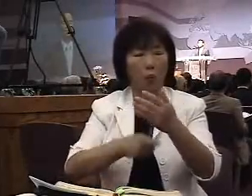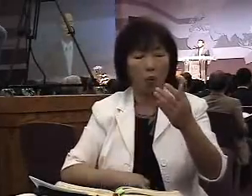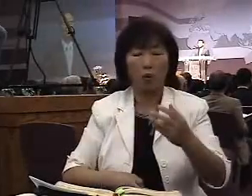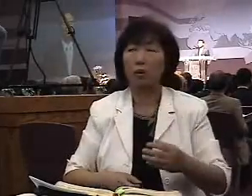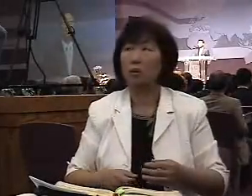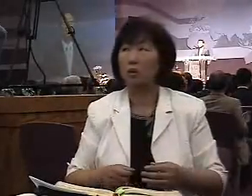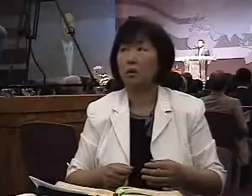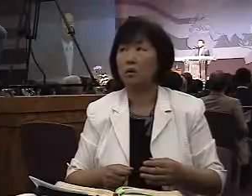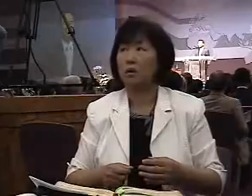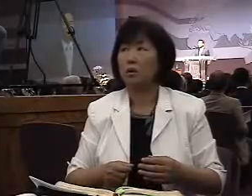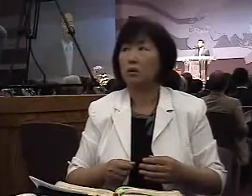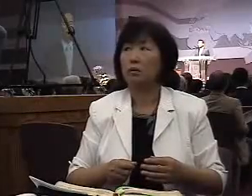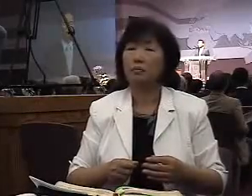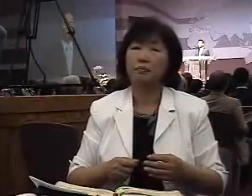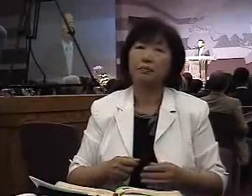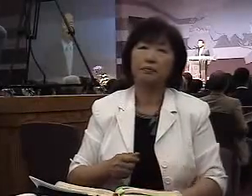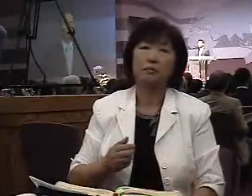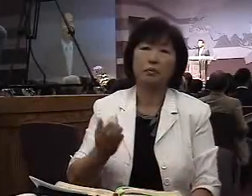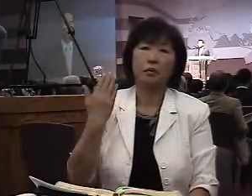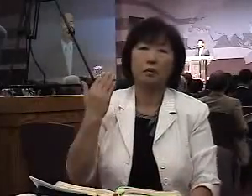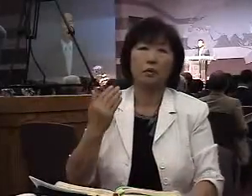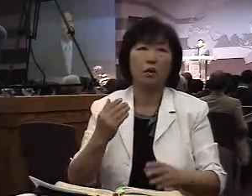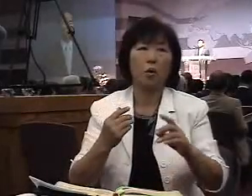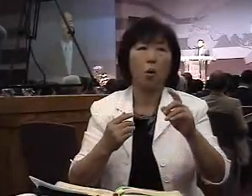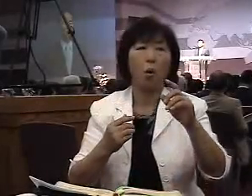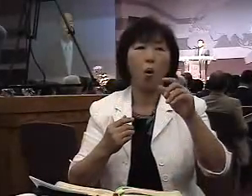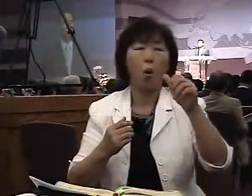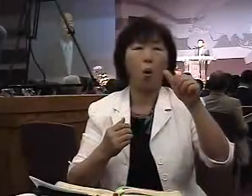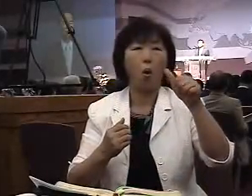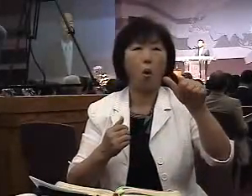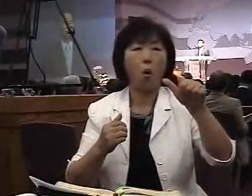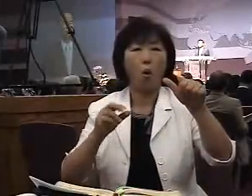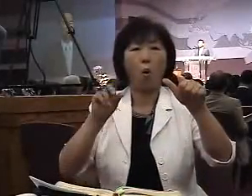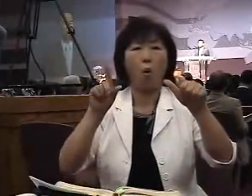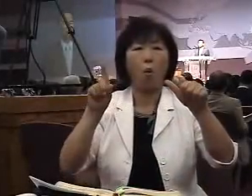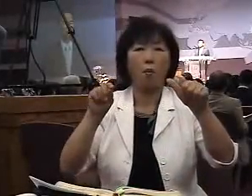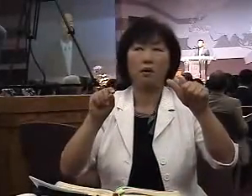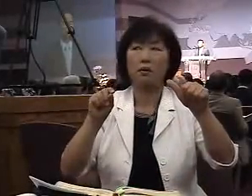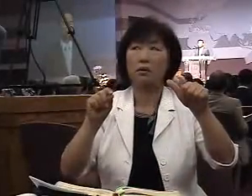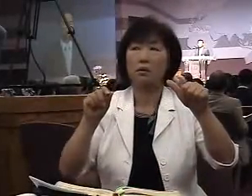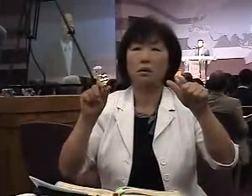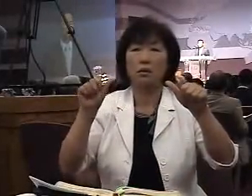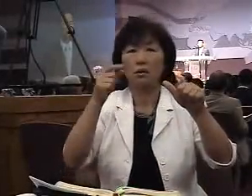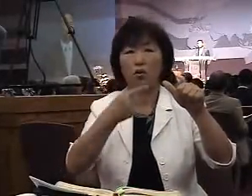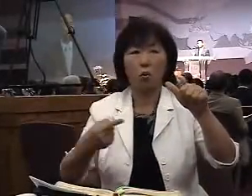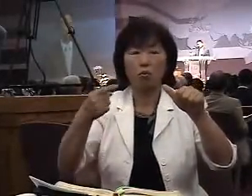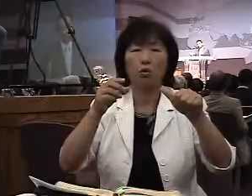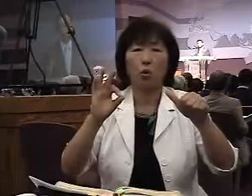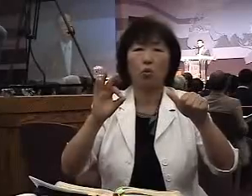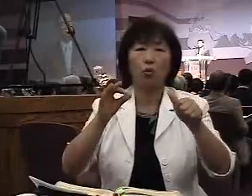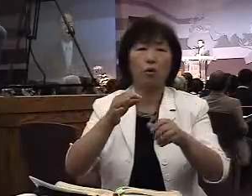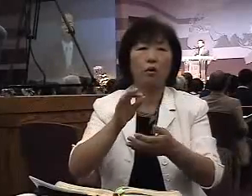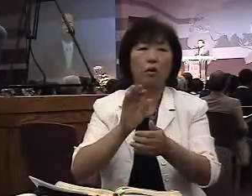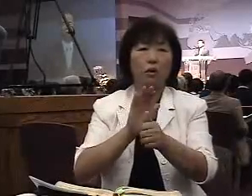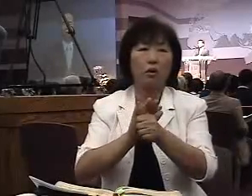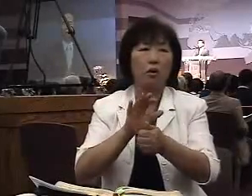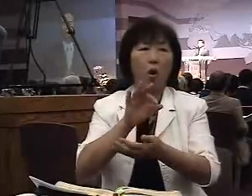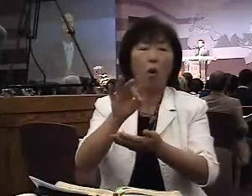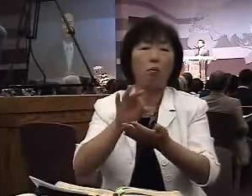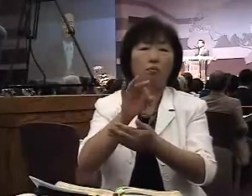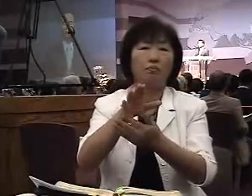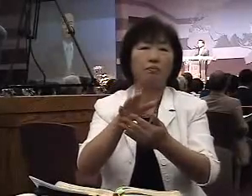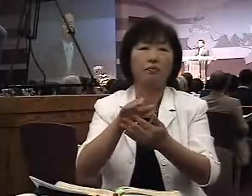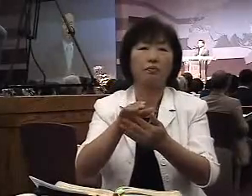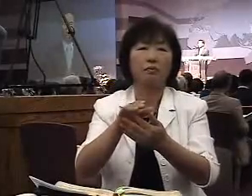51,000불 이상 헌금해 주셨는데요. 저희가 가장 효과적인 방법으로 가장 많이 직접 전달될 수